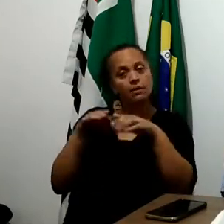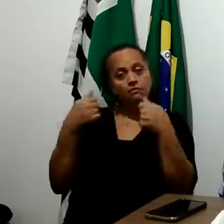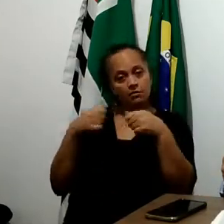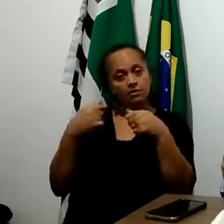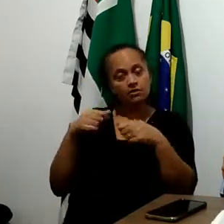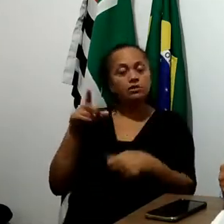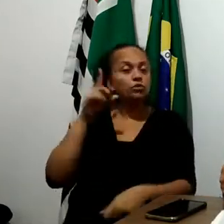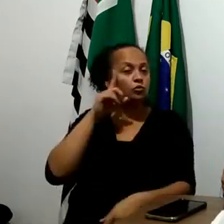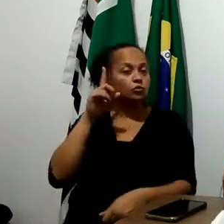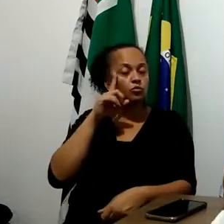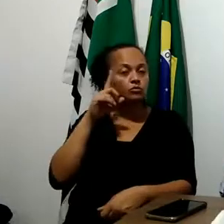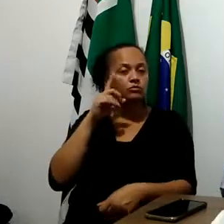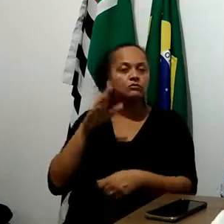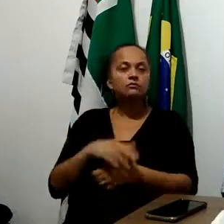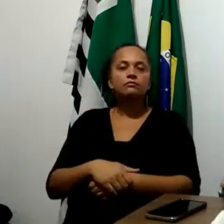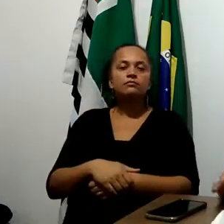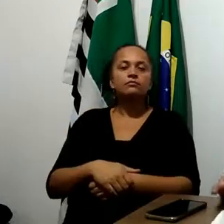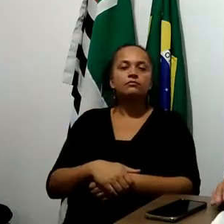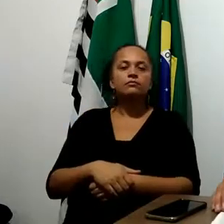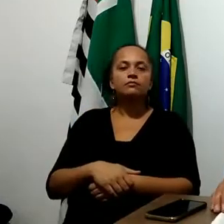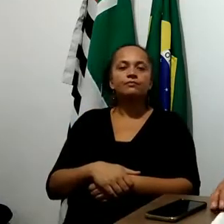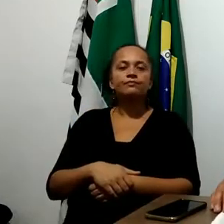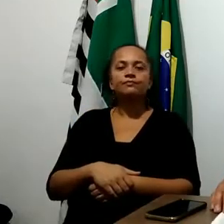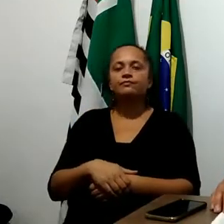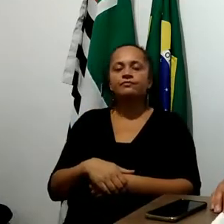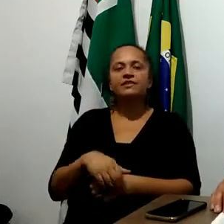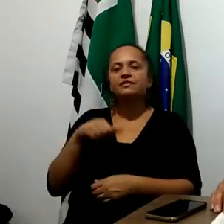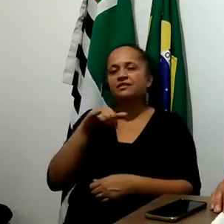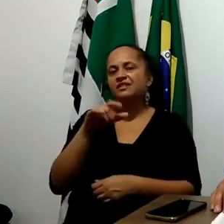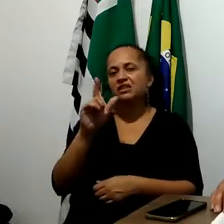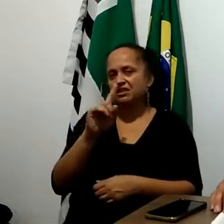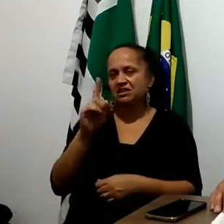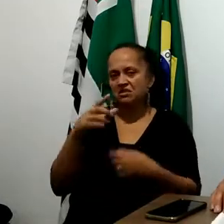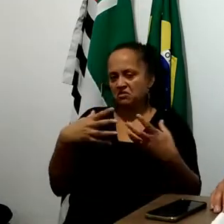que estar todos os dias, senão a gente não vai longe mesmo.